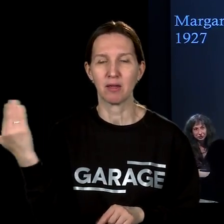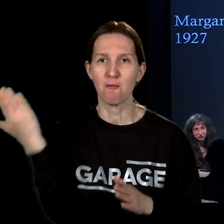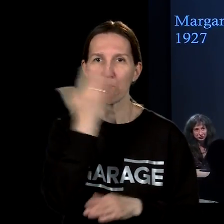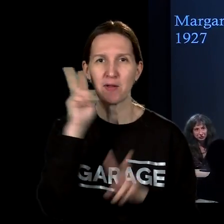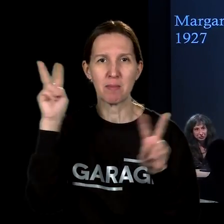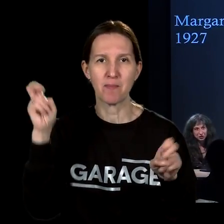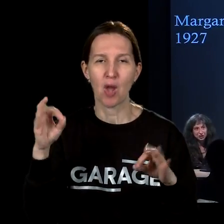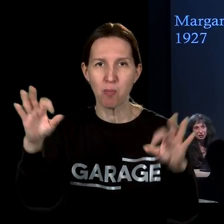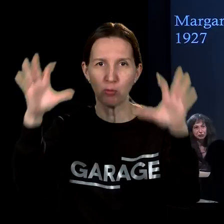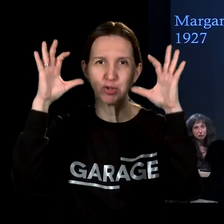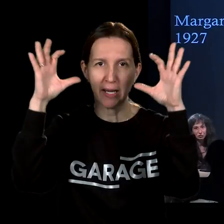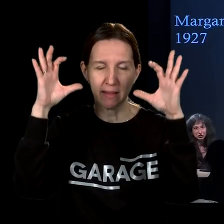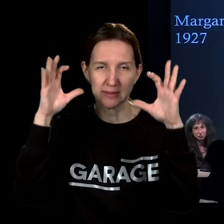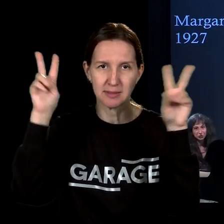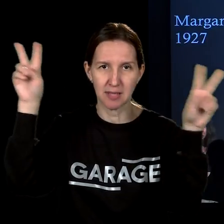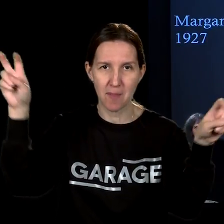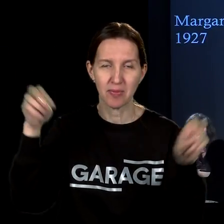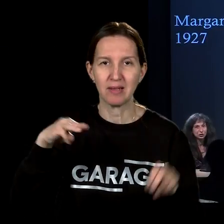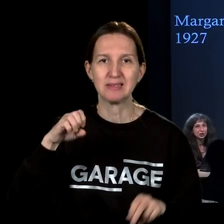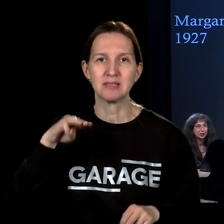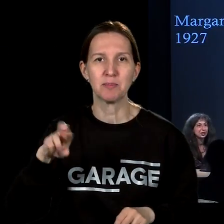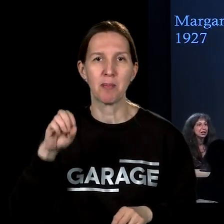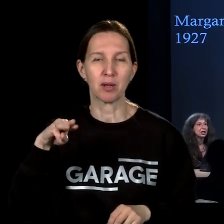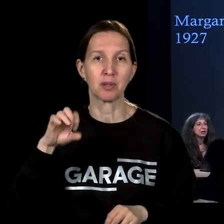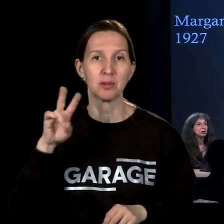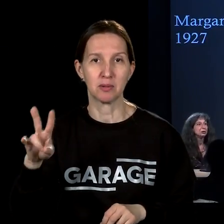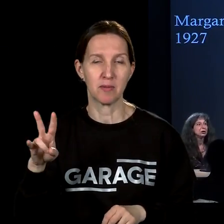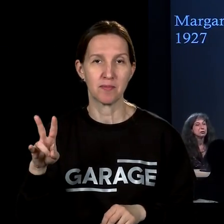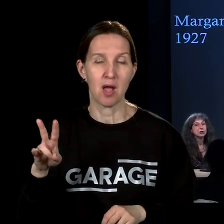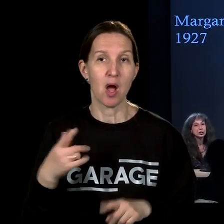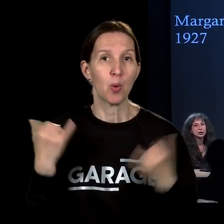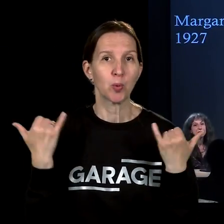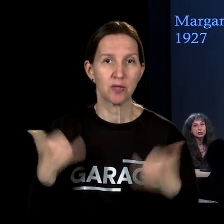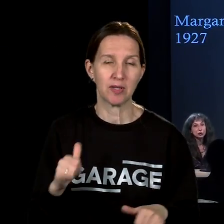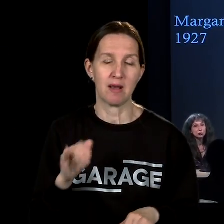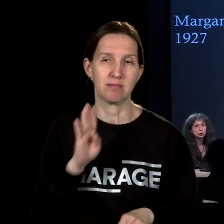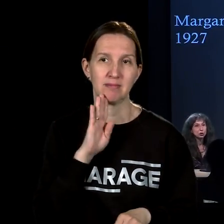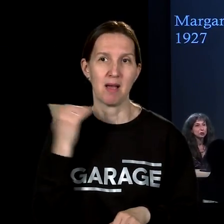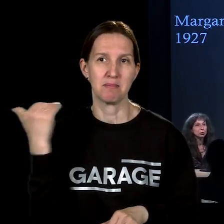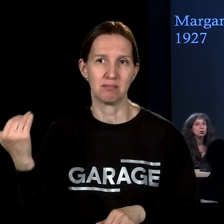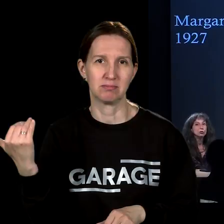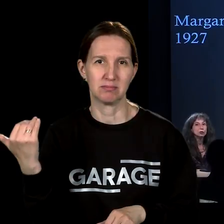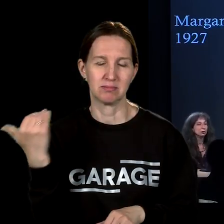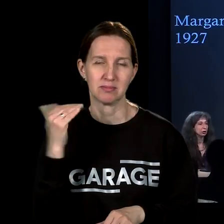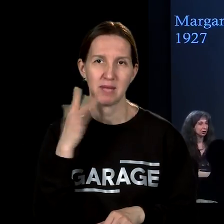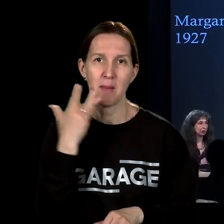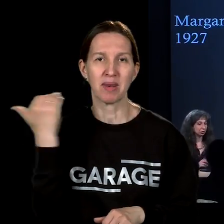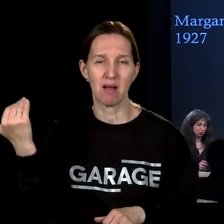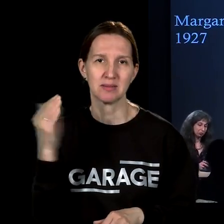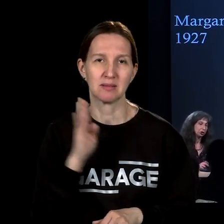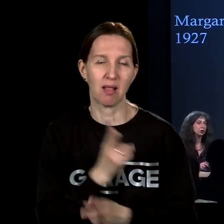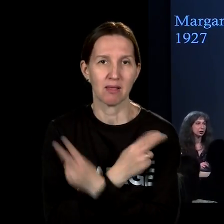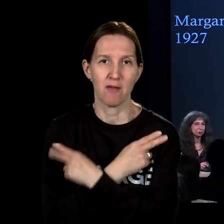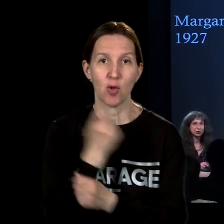да. Героиня фильма Тима Бартона «Большие глаза», удивительная американская наивная художница, придумавшая вот таких